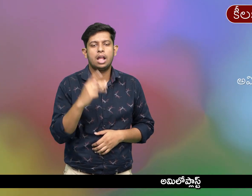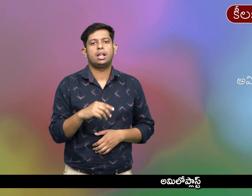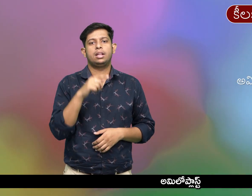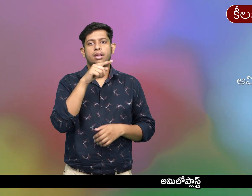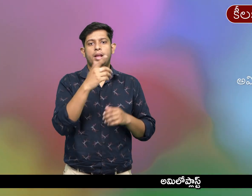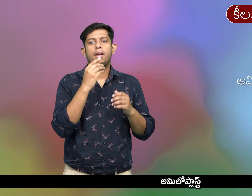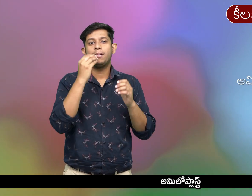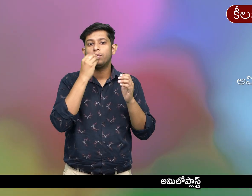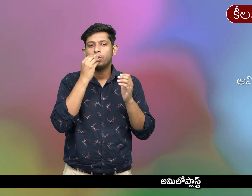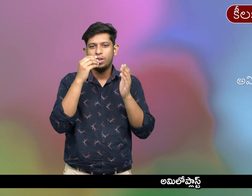అమిలోప్లాస్ట్,